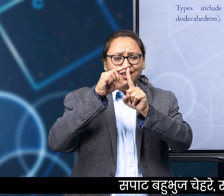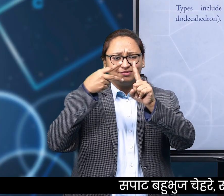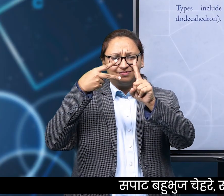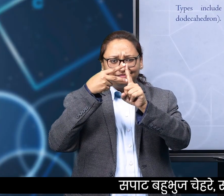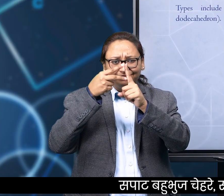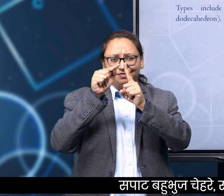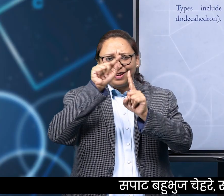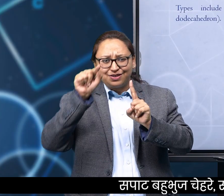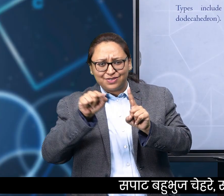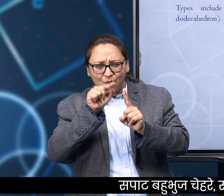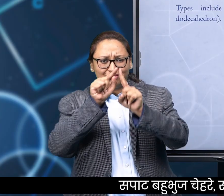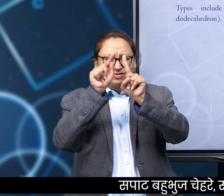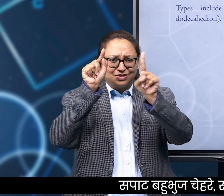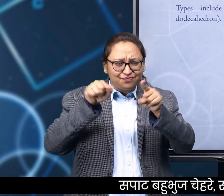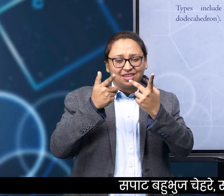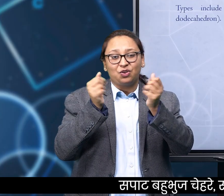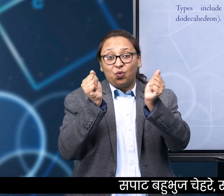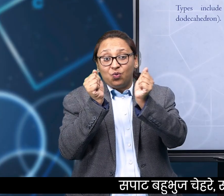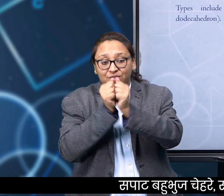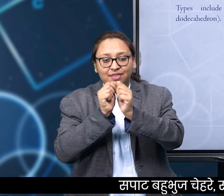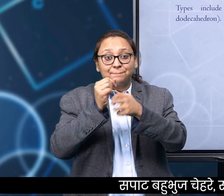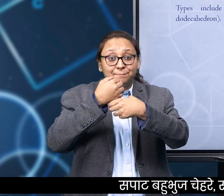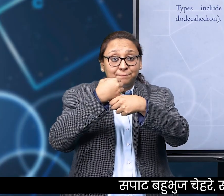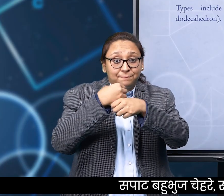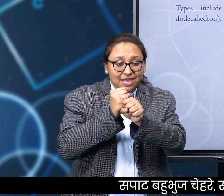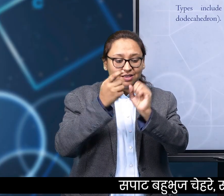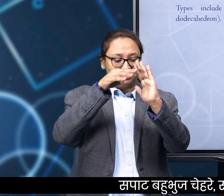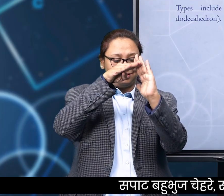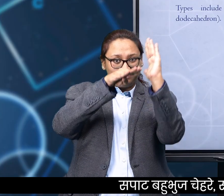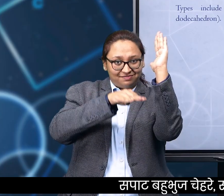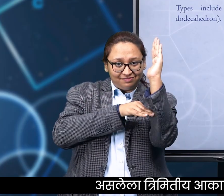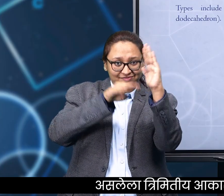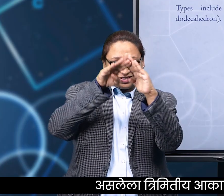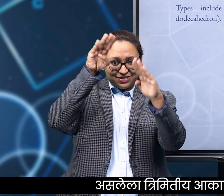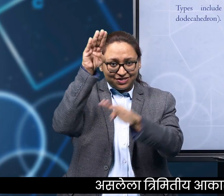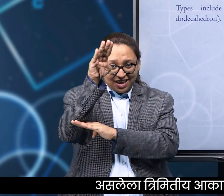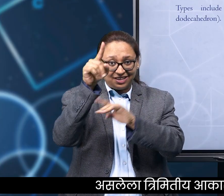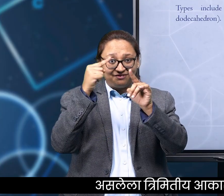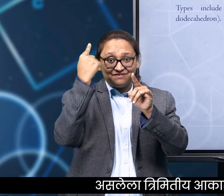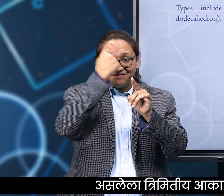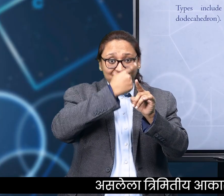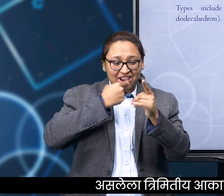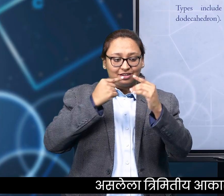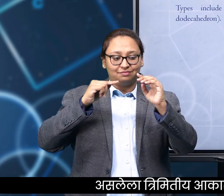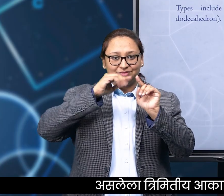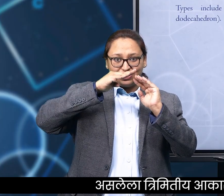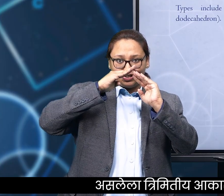सपाट बहुभुज चेहरे, सरळ कडा आणि शिरोबिंदू असलेला त्रिमितीय आकार. प्रकारांमध्ये